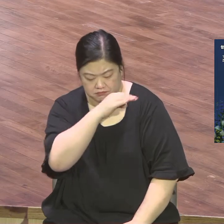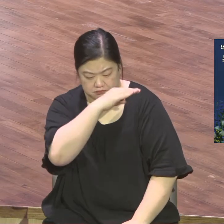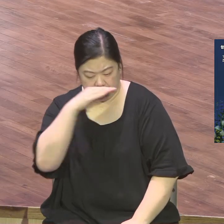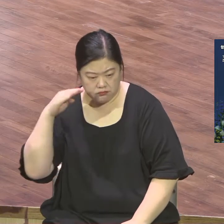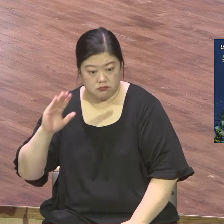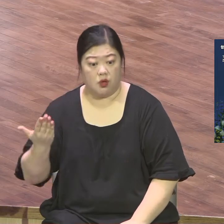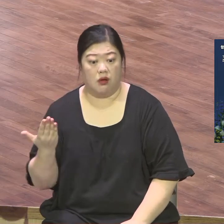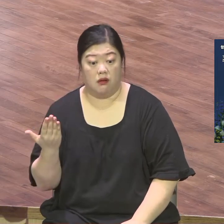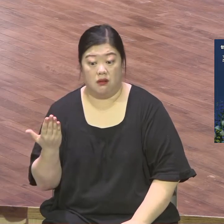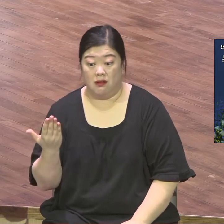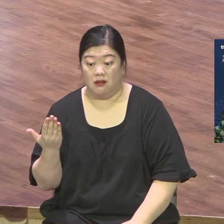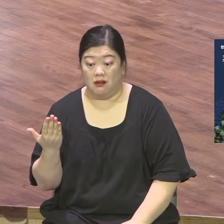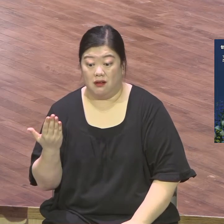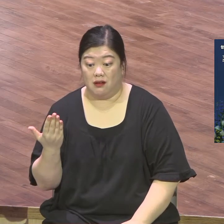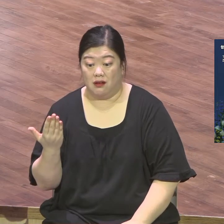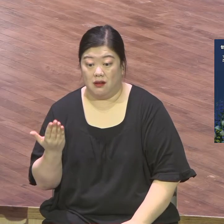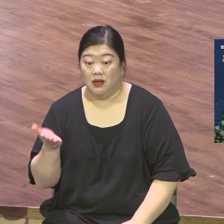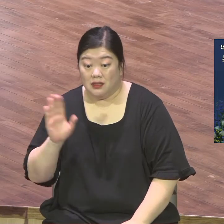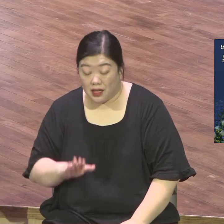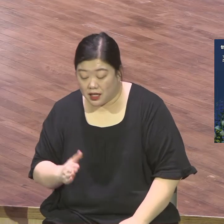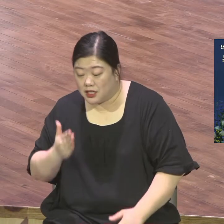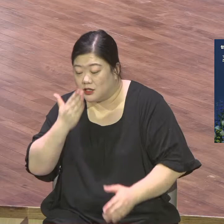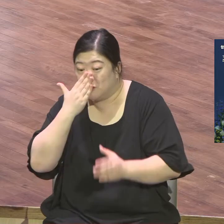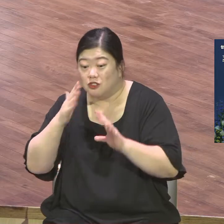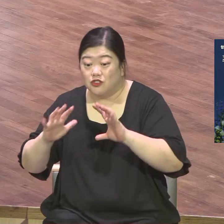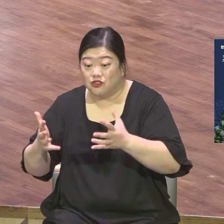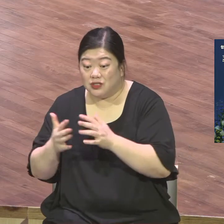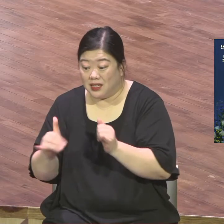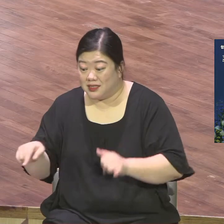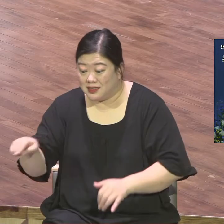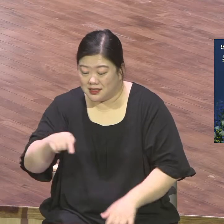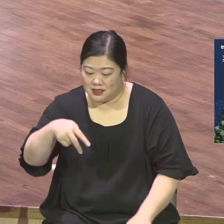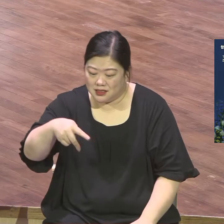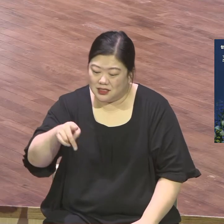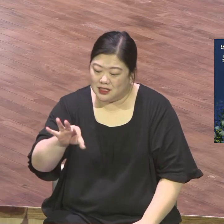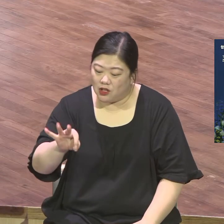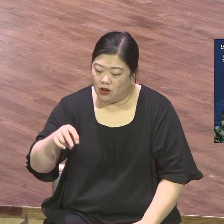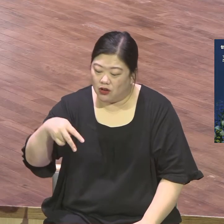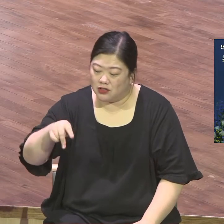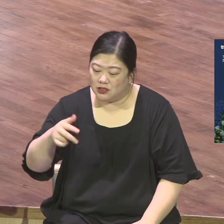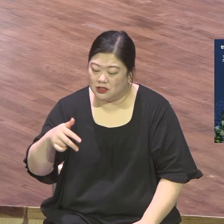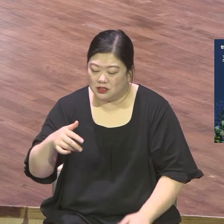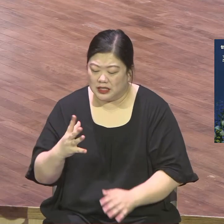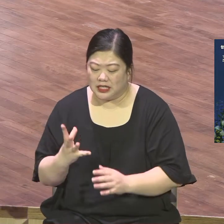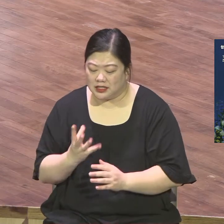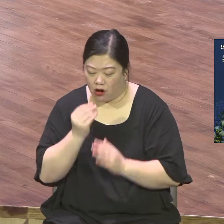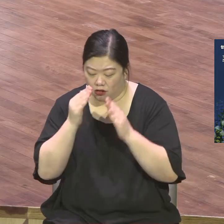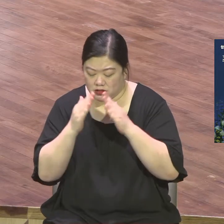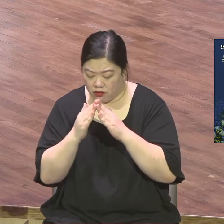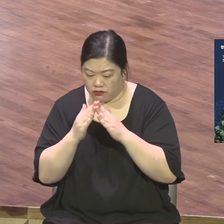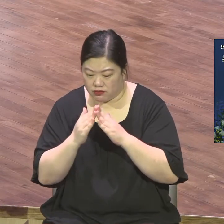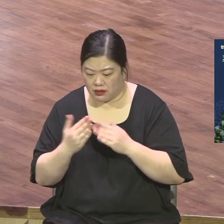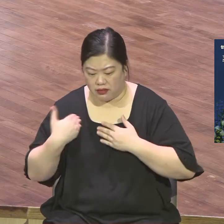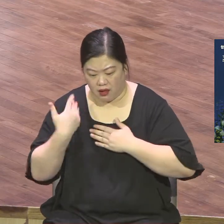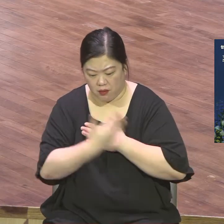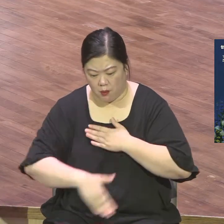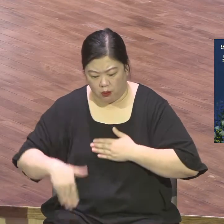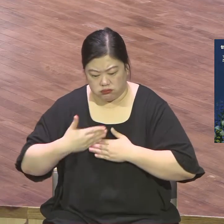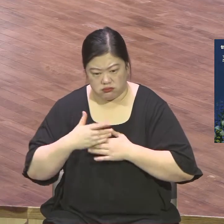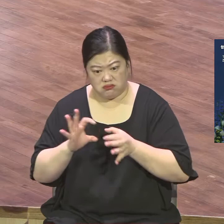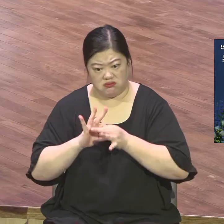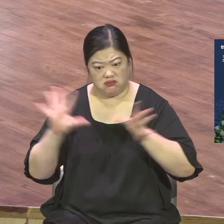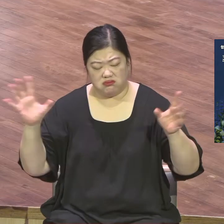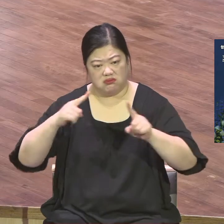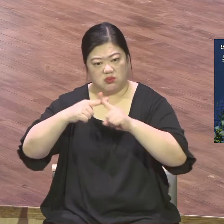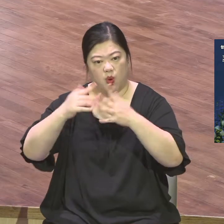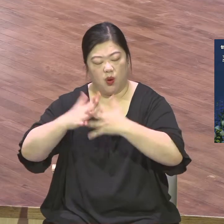이들은 하나님의 성전을 이 유대인들은 건물 개념으로만 보았어요. 건물 개념으로. 너희가 하나님의 성전인